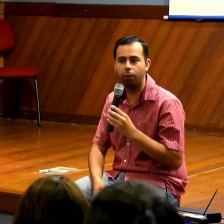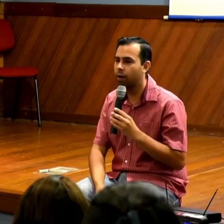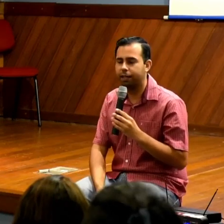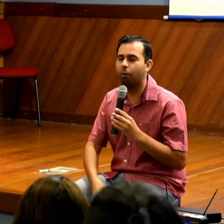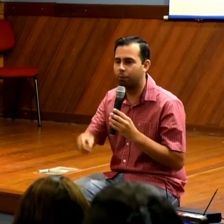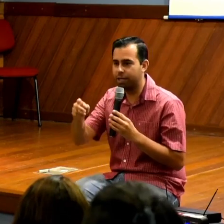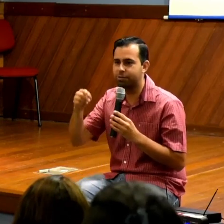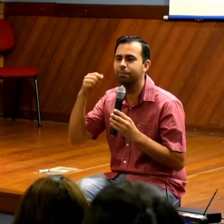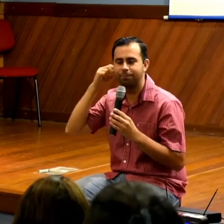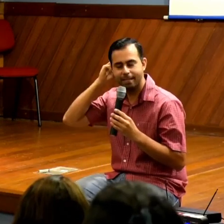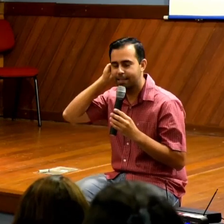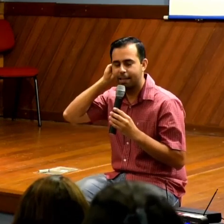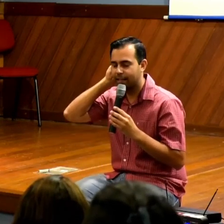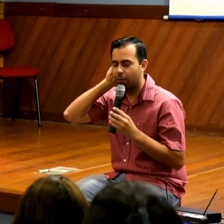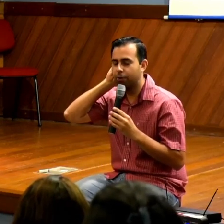Não,